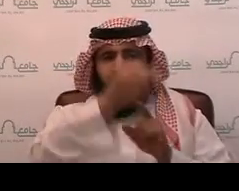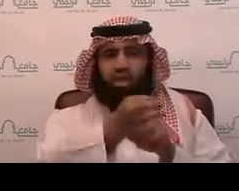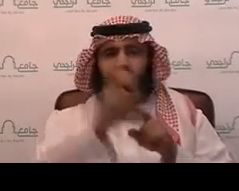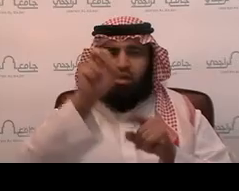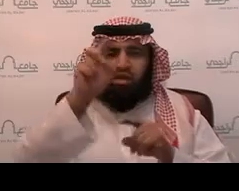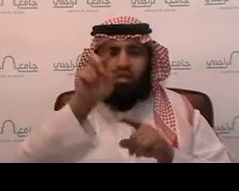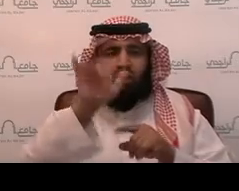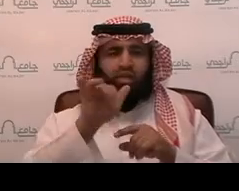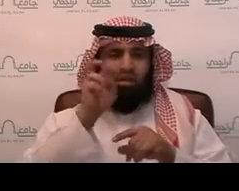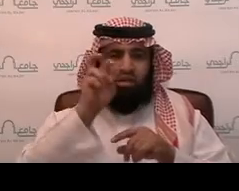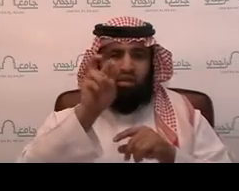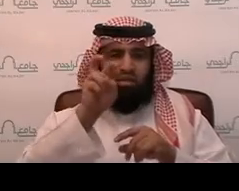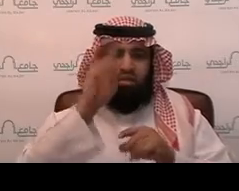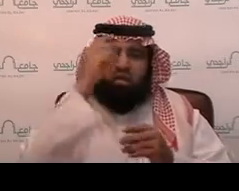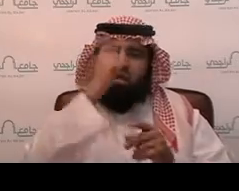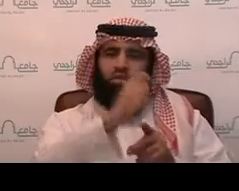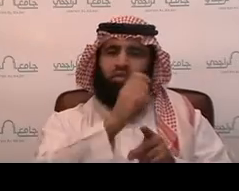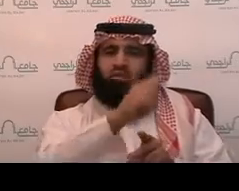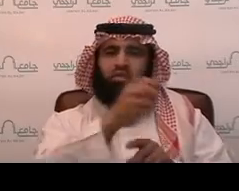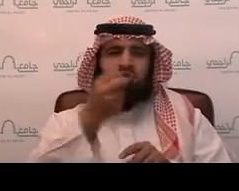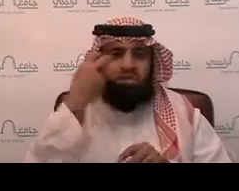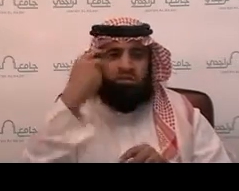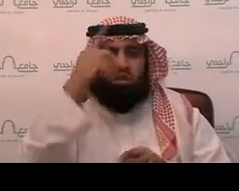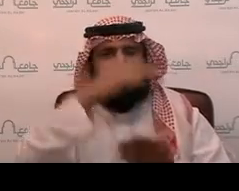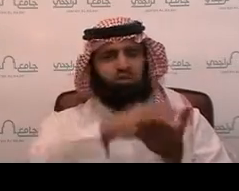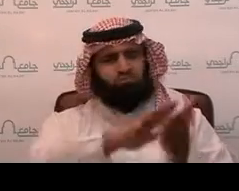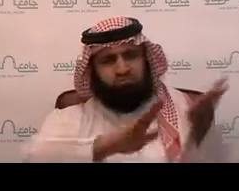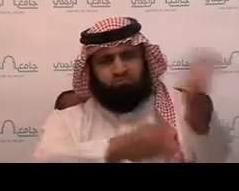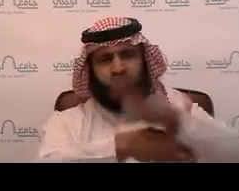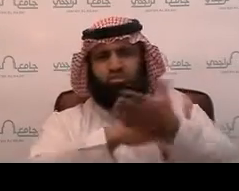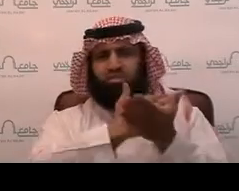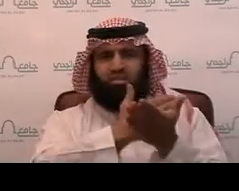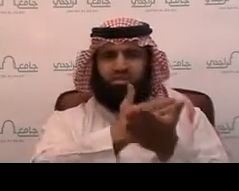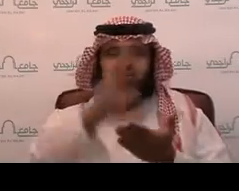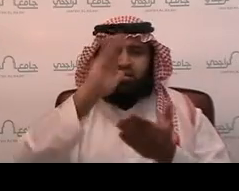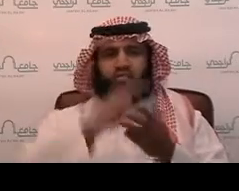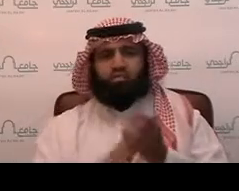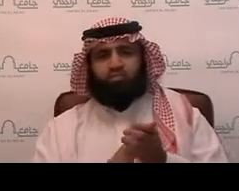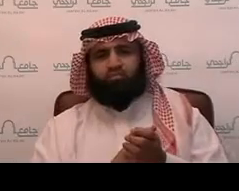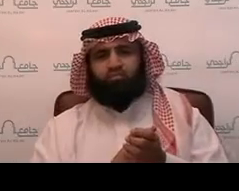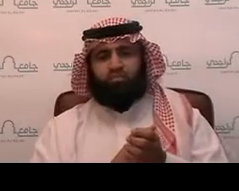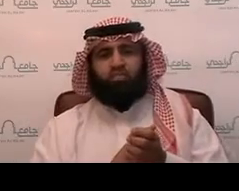أخذتها وإلي المصير. وكم قصمنا من قرية كانت ظالمة